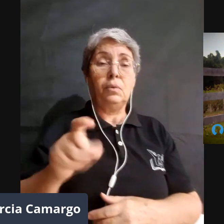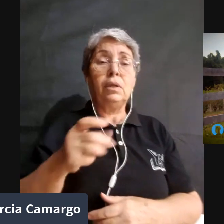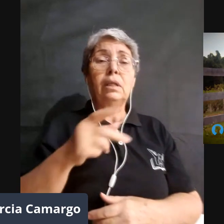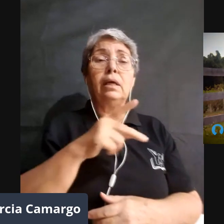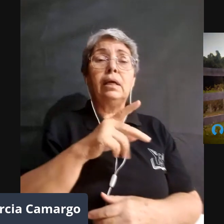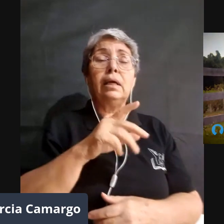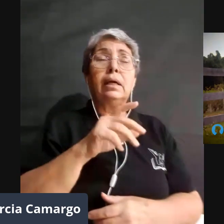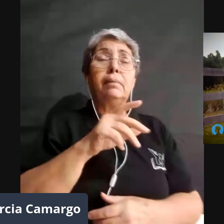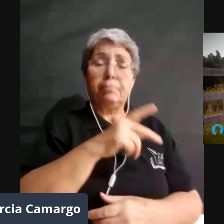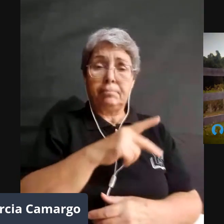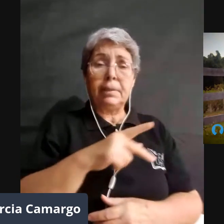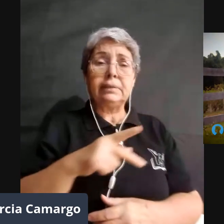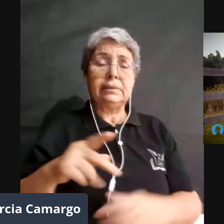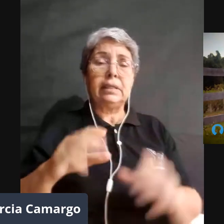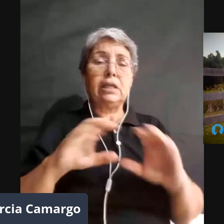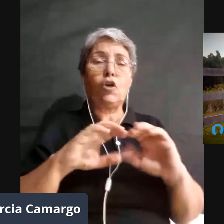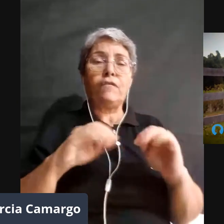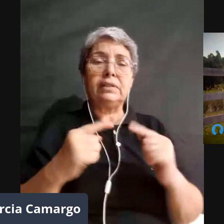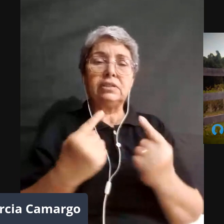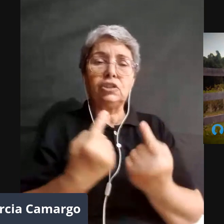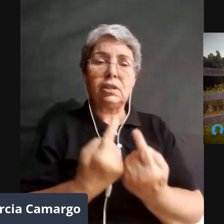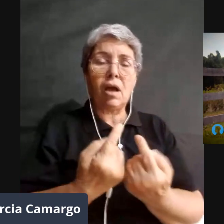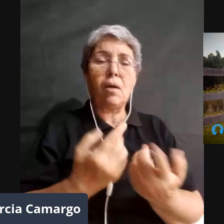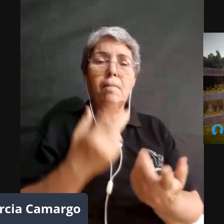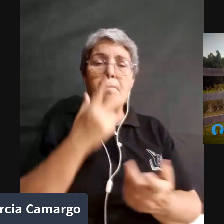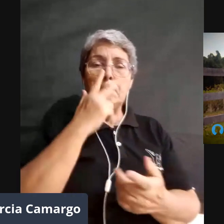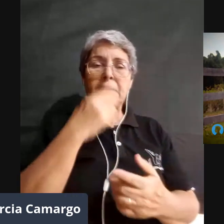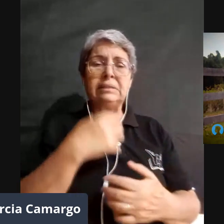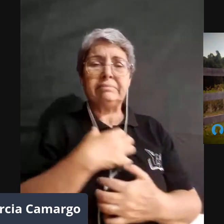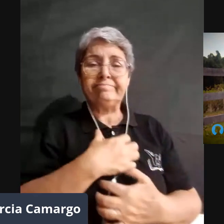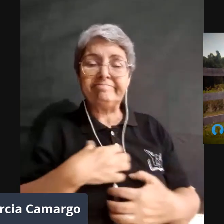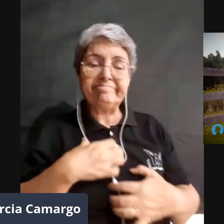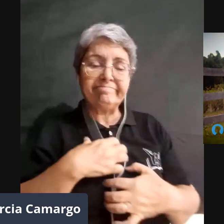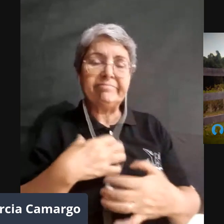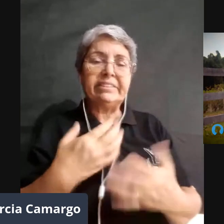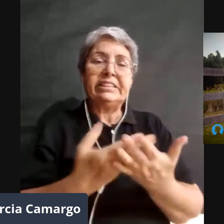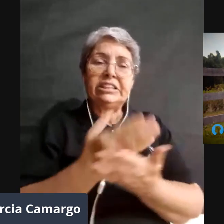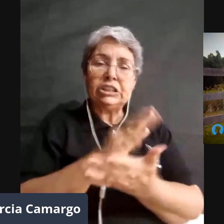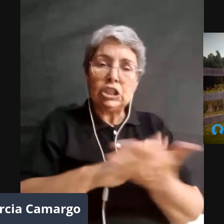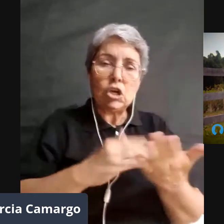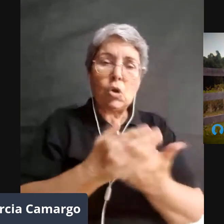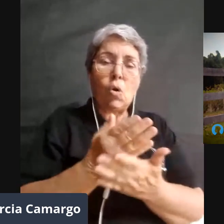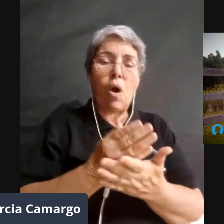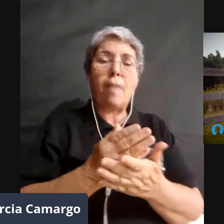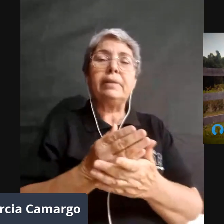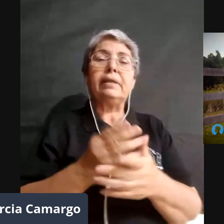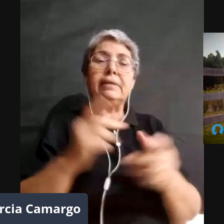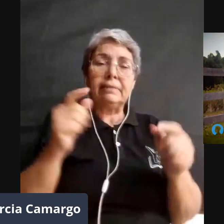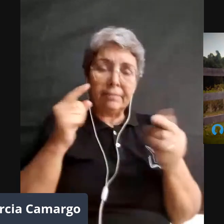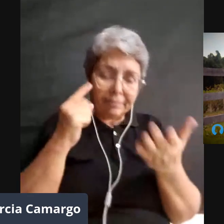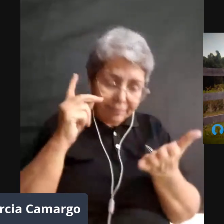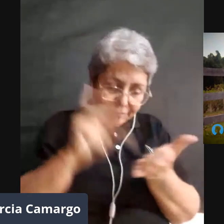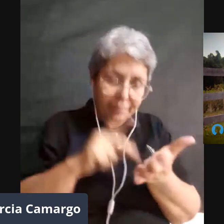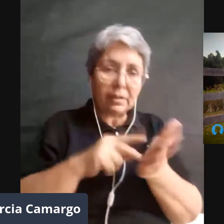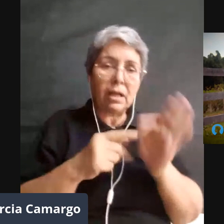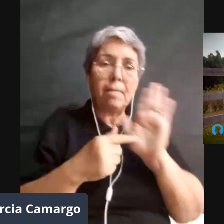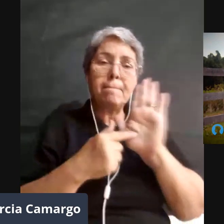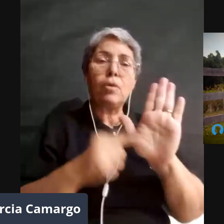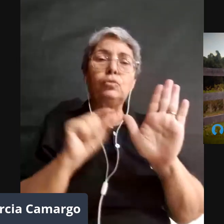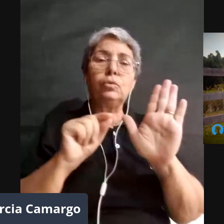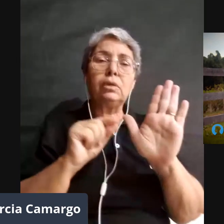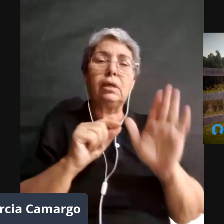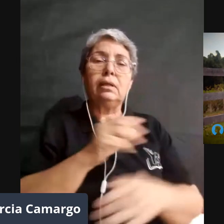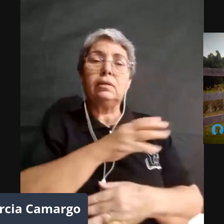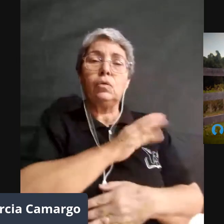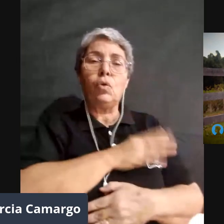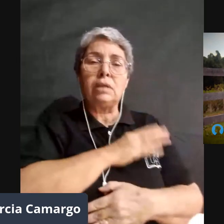e incômodo a respeito do que aconteceu em 1888 mostram que o coração está em guerra com o Espírito Santo de Deus. Talvez